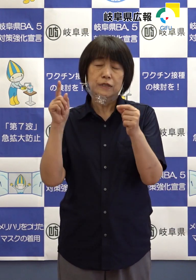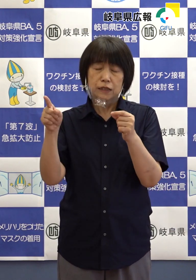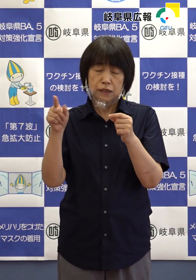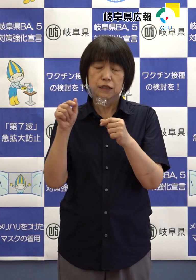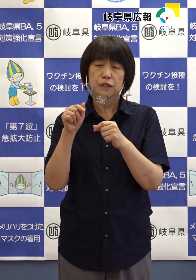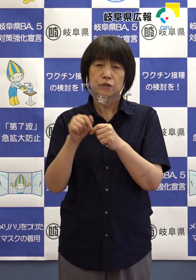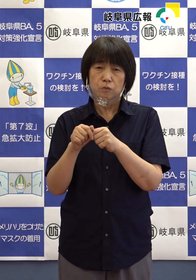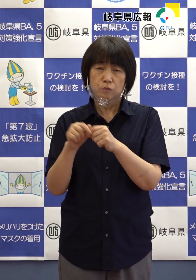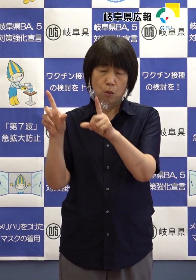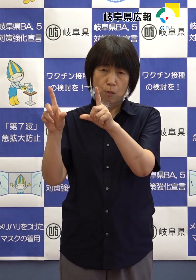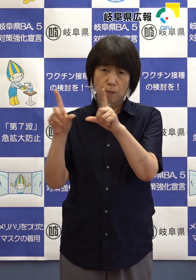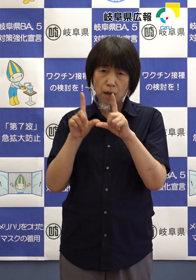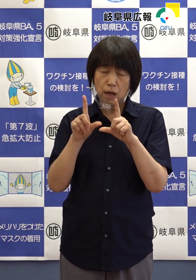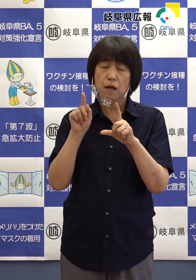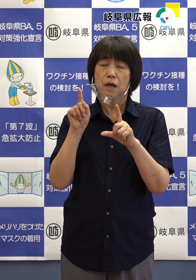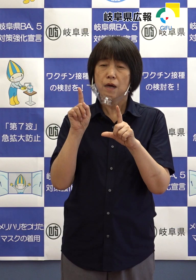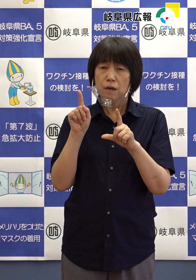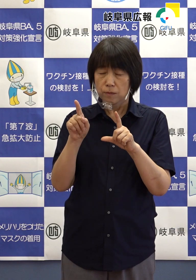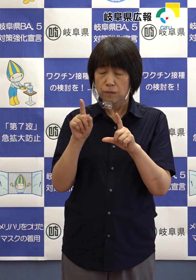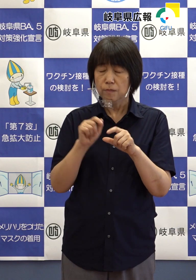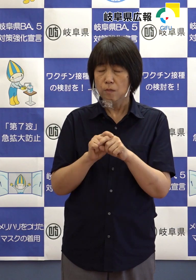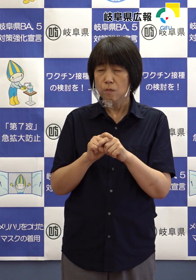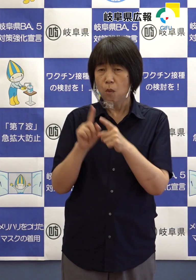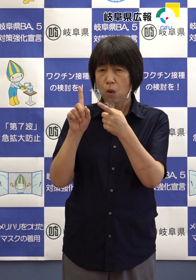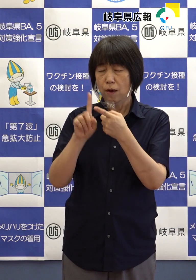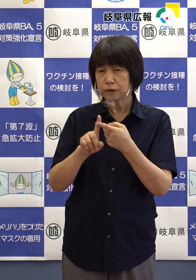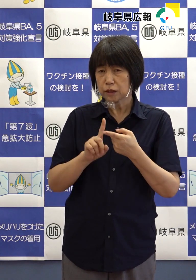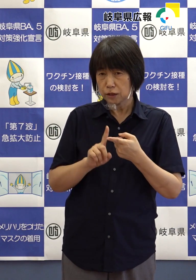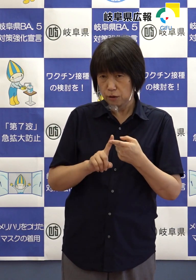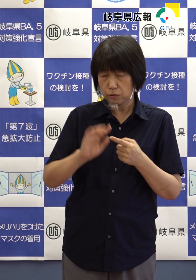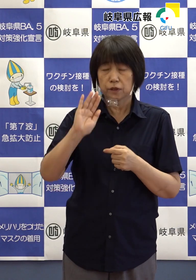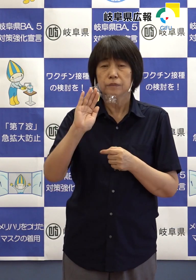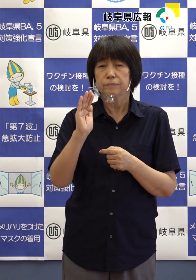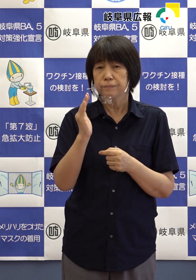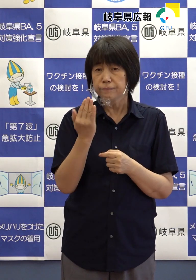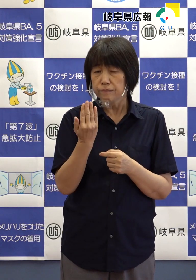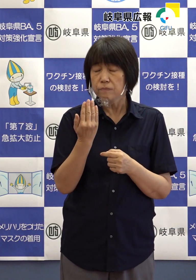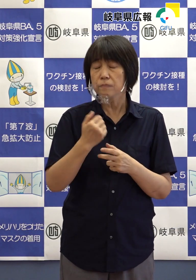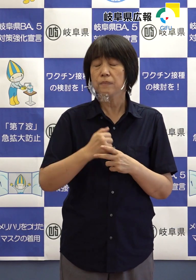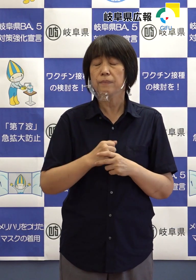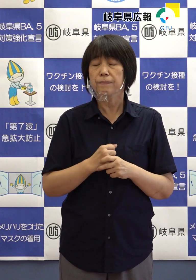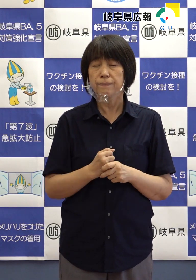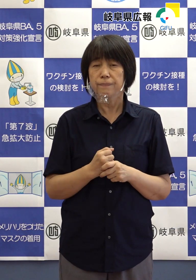も少なくともあのなっていますか